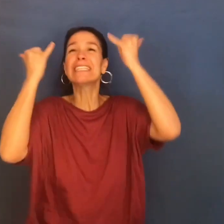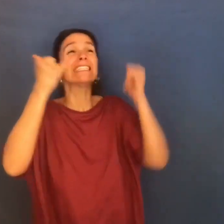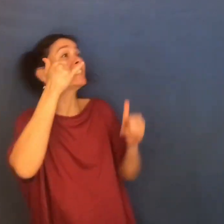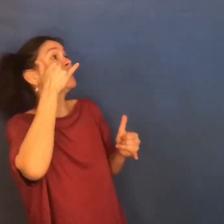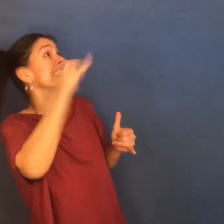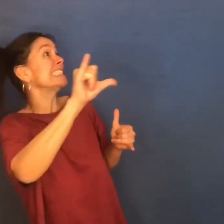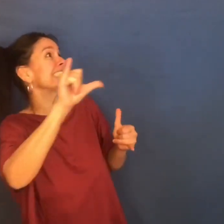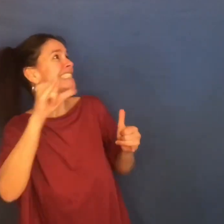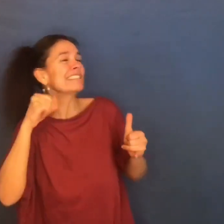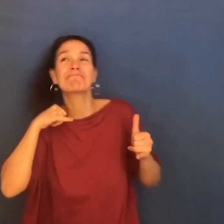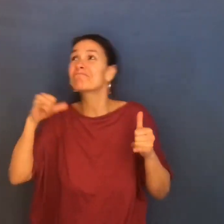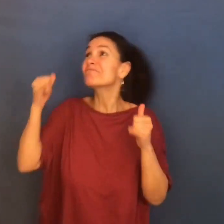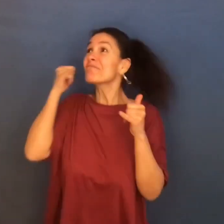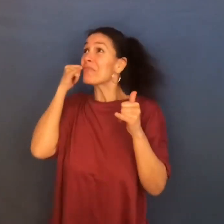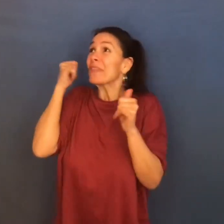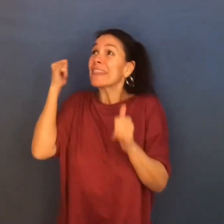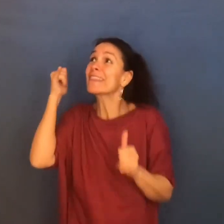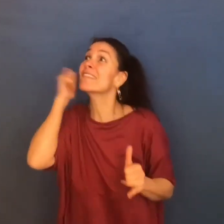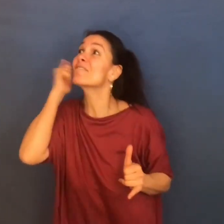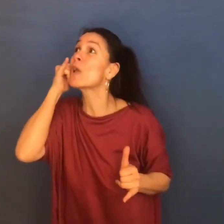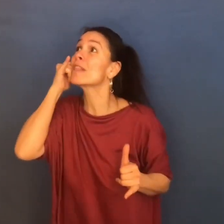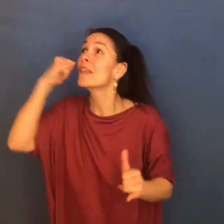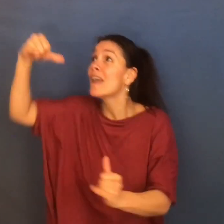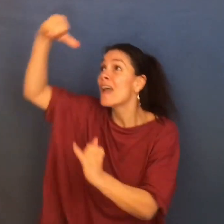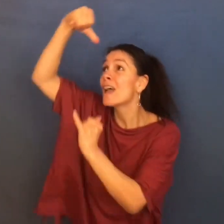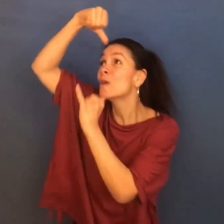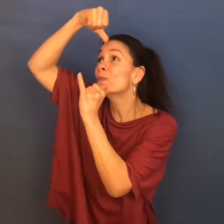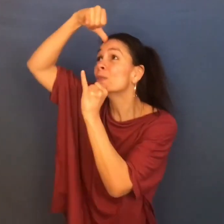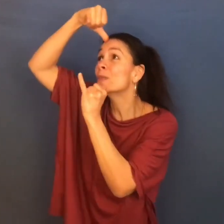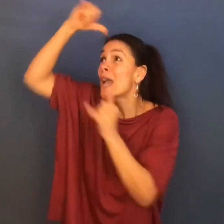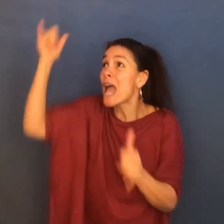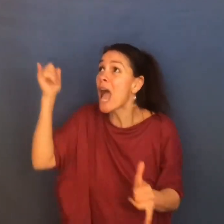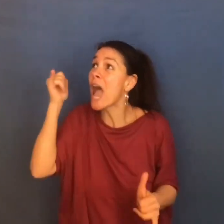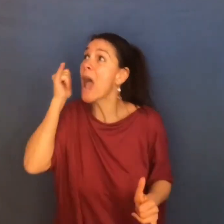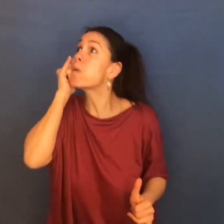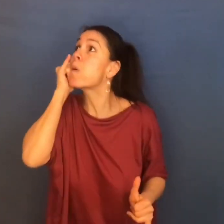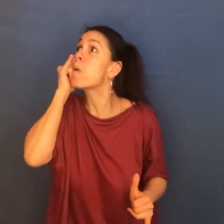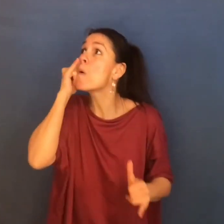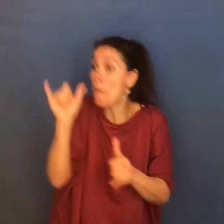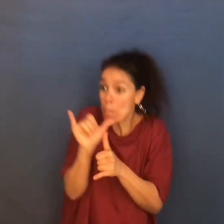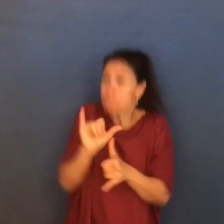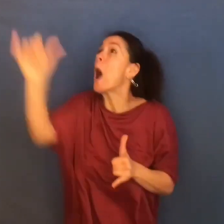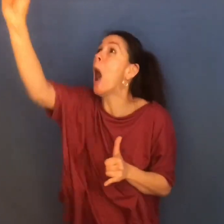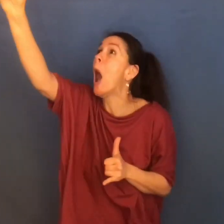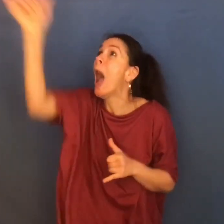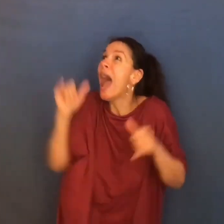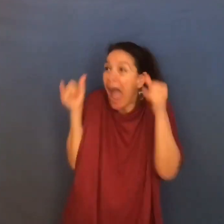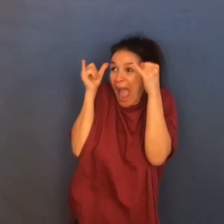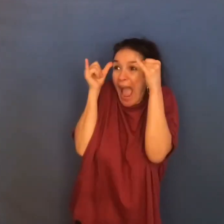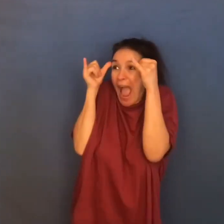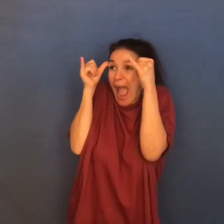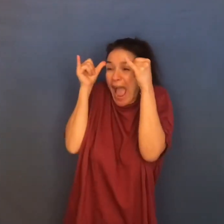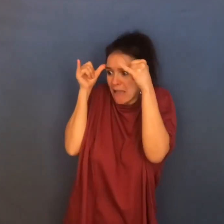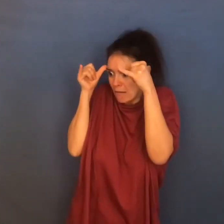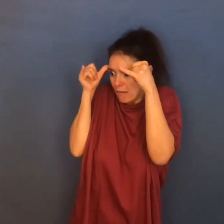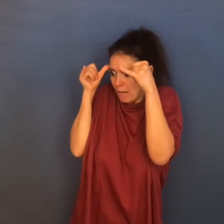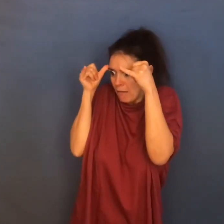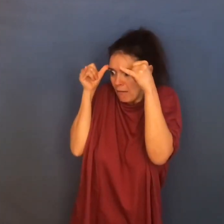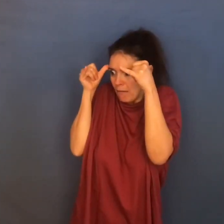la tête de la poupée. Imagine qu'on puisse nous aussi souffler dans nos téléphones et s'envoler sur la lune.